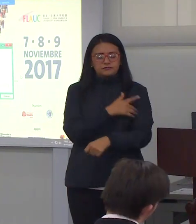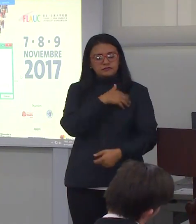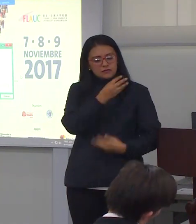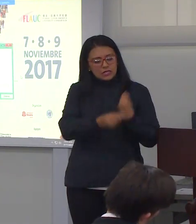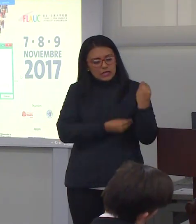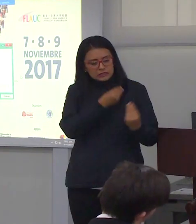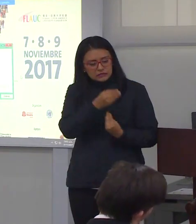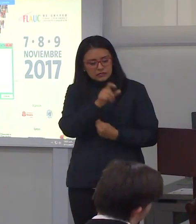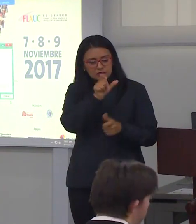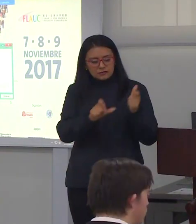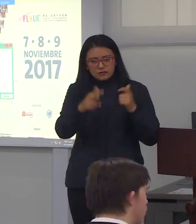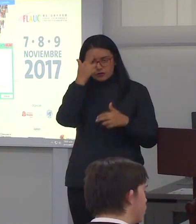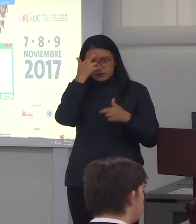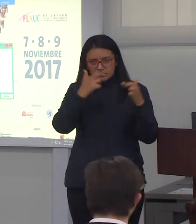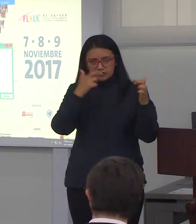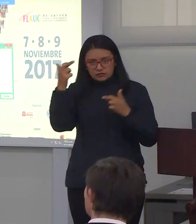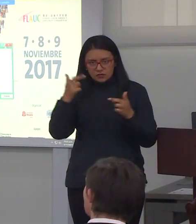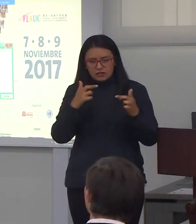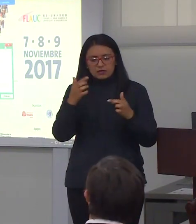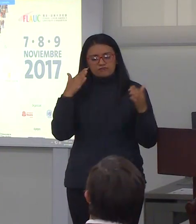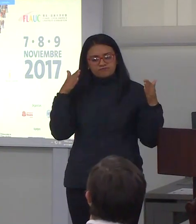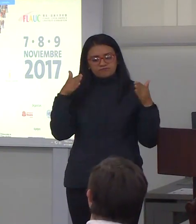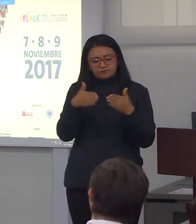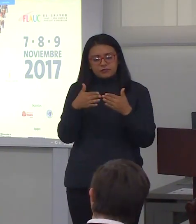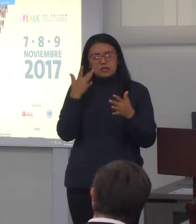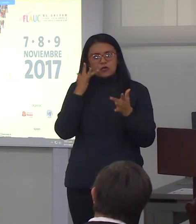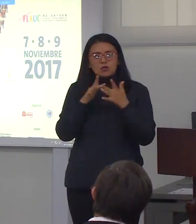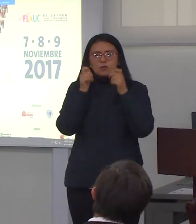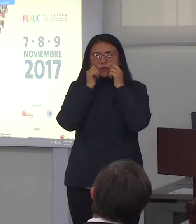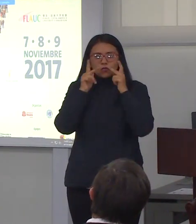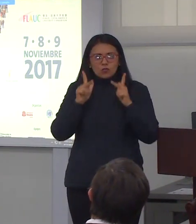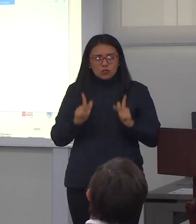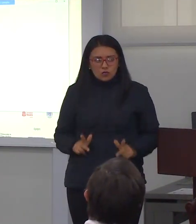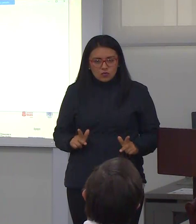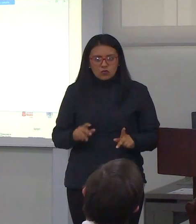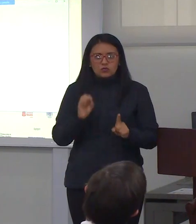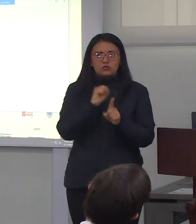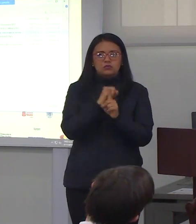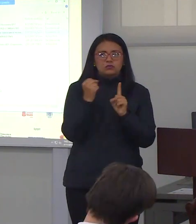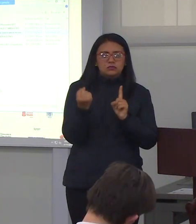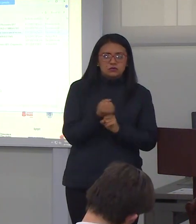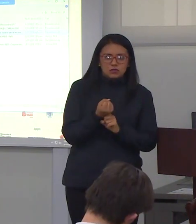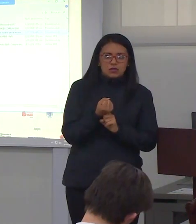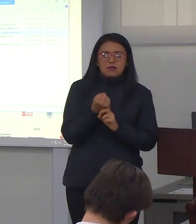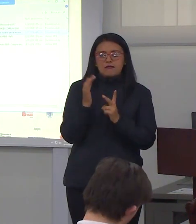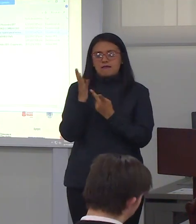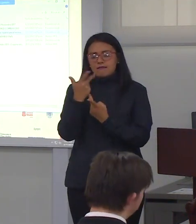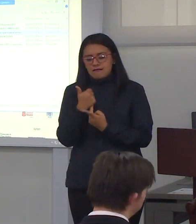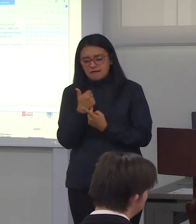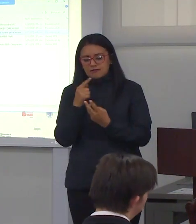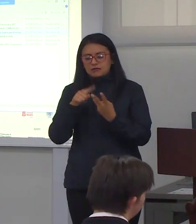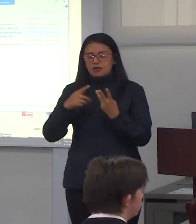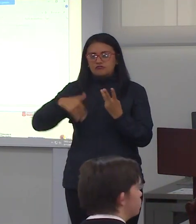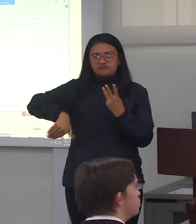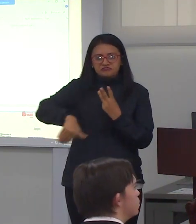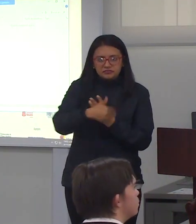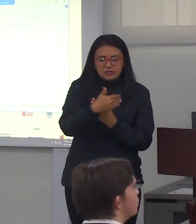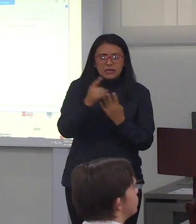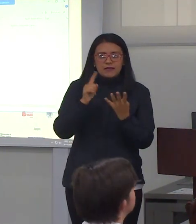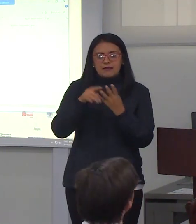quehacer de las profesiones dedicadas a campos humanísticos sociales arte urbanismo